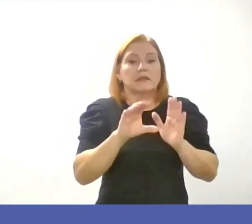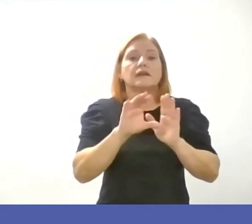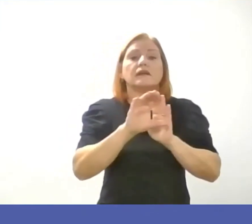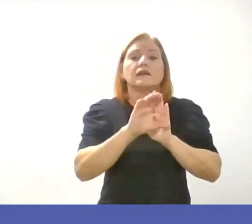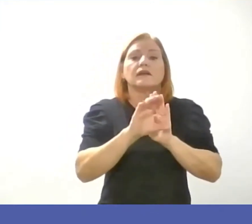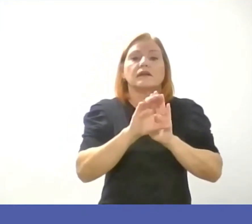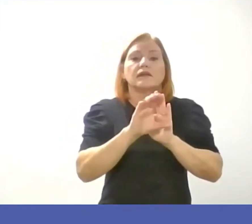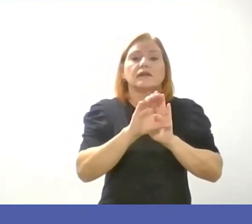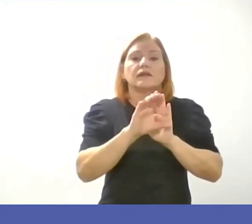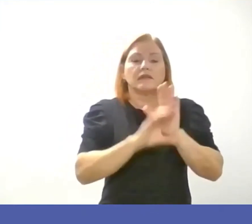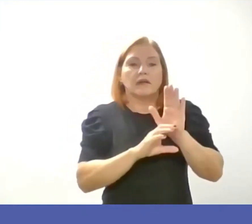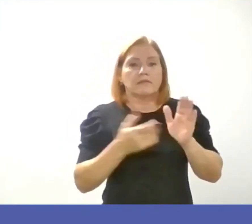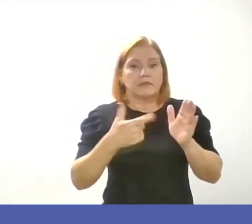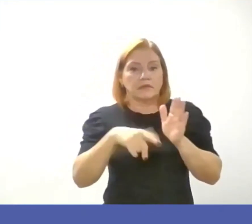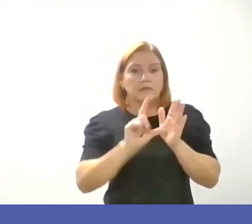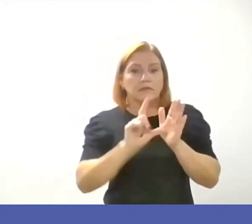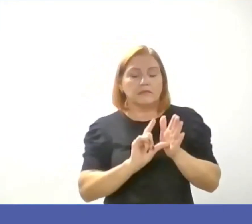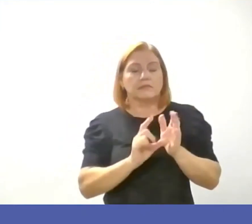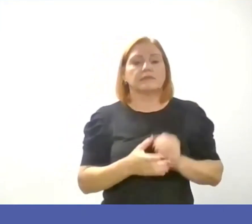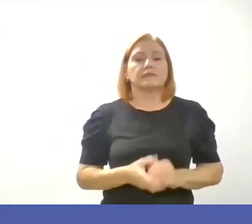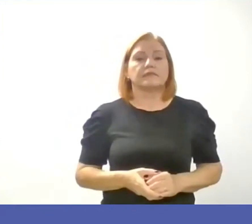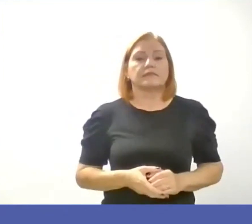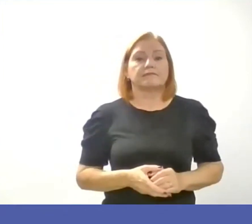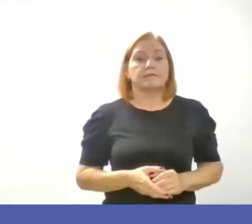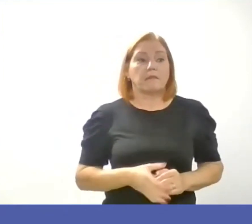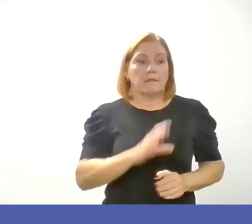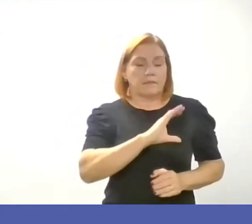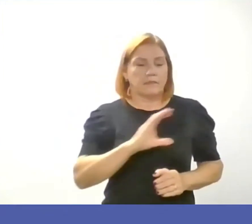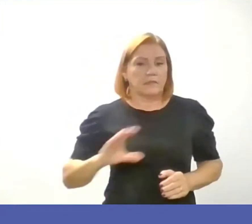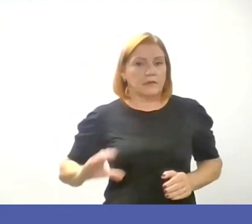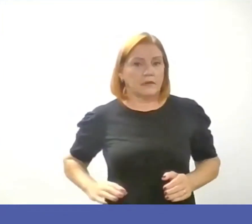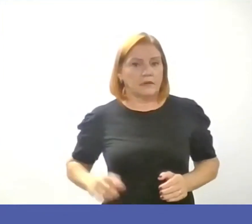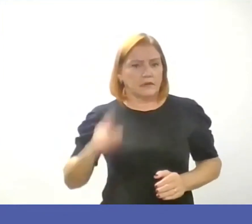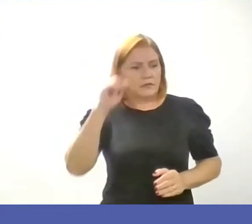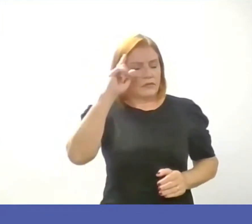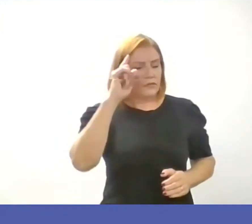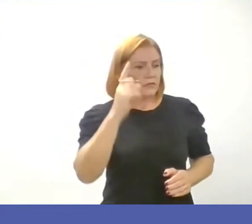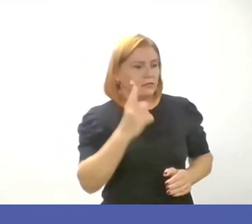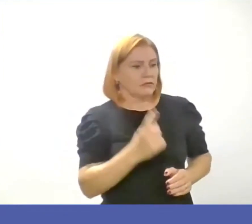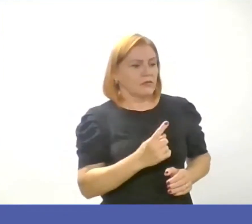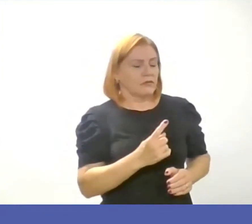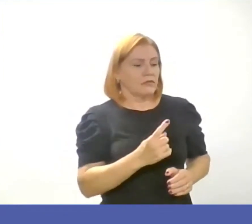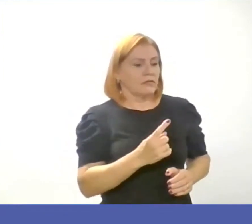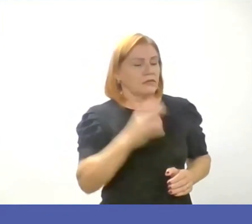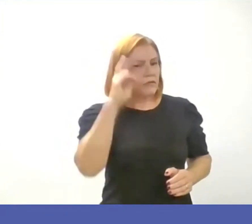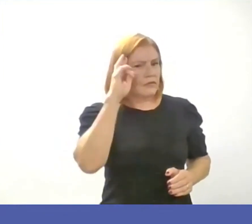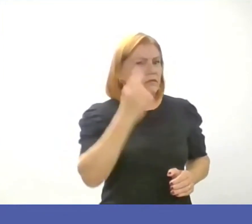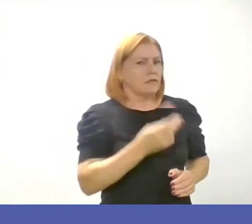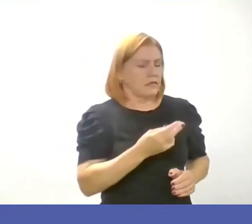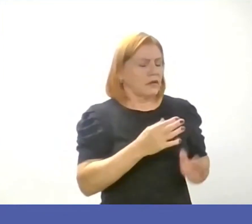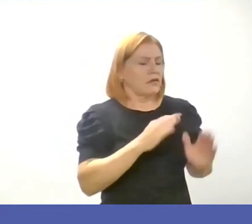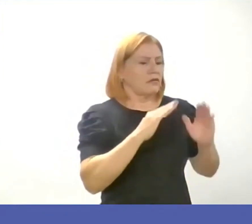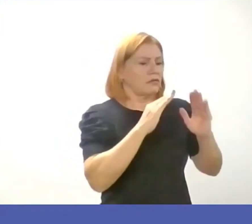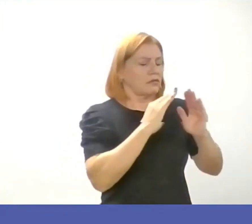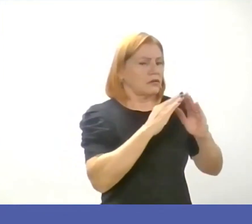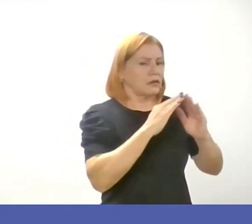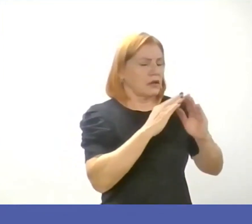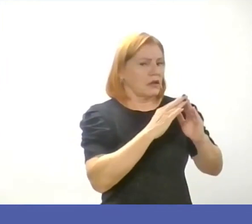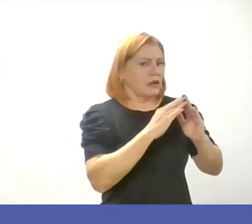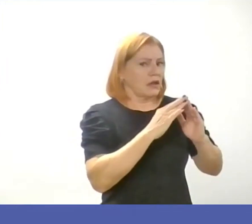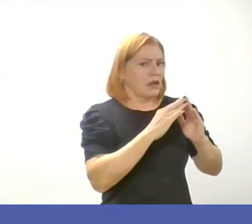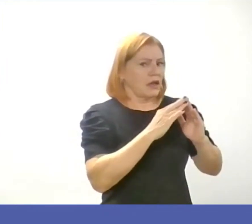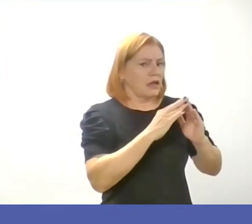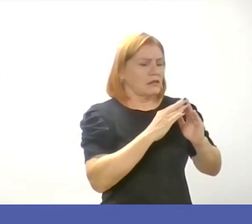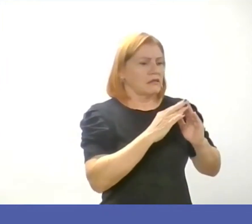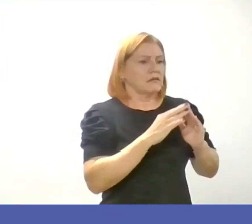Cristo é o dono da casa, Ele é o proprietário da vinha. A igreja, como a realidade